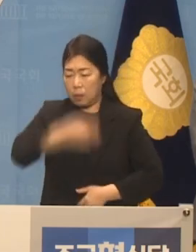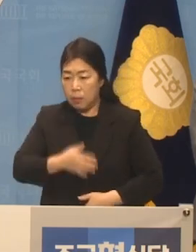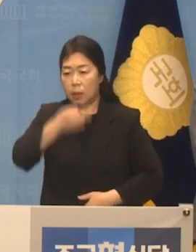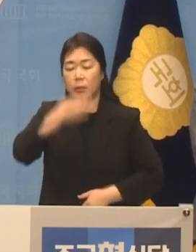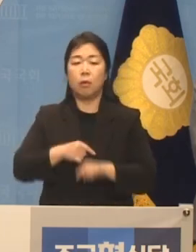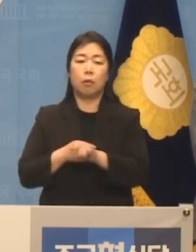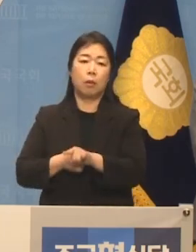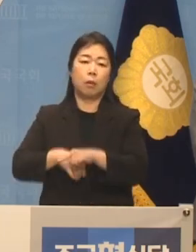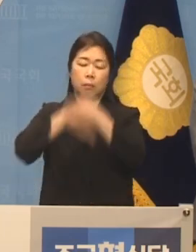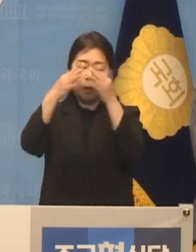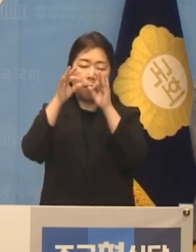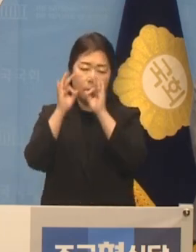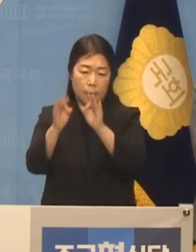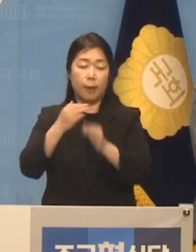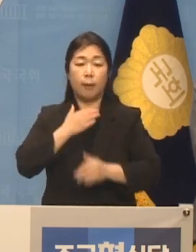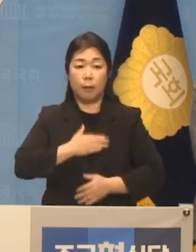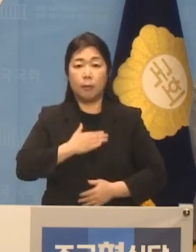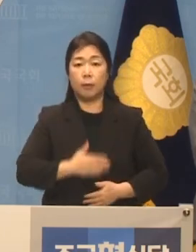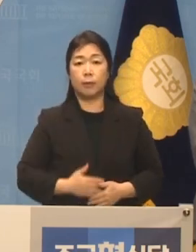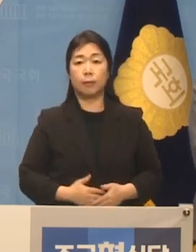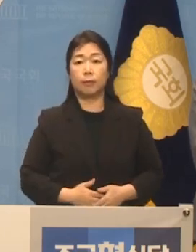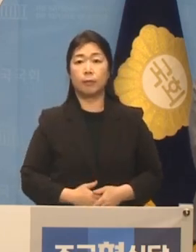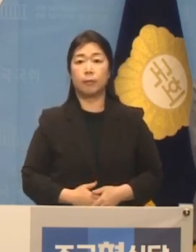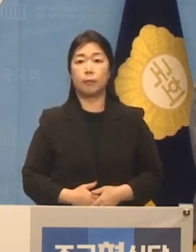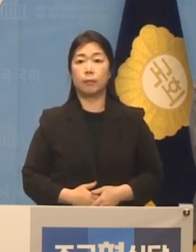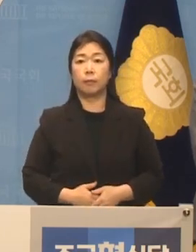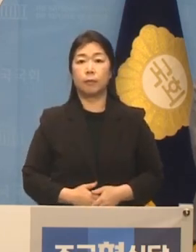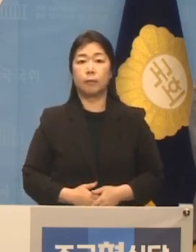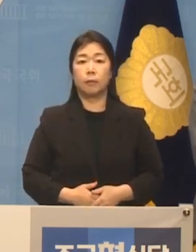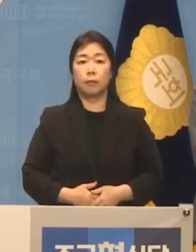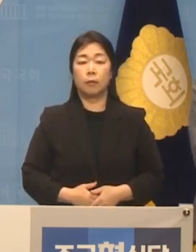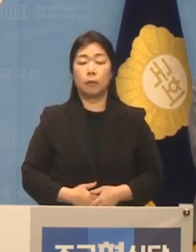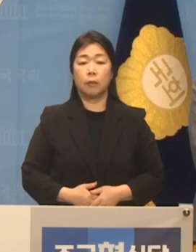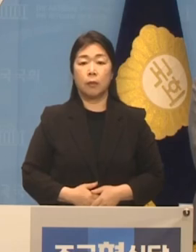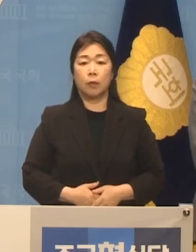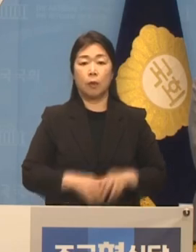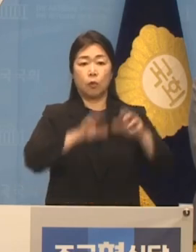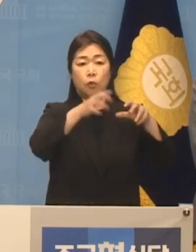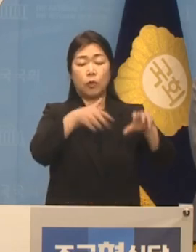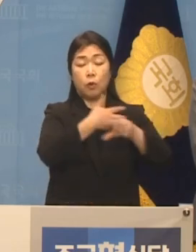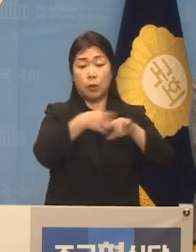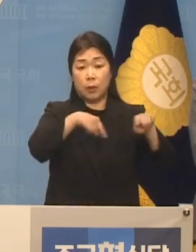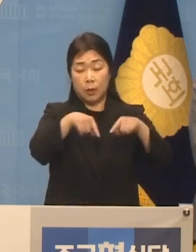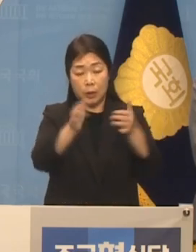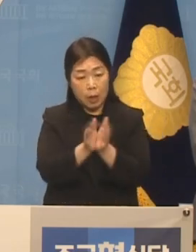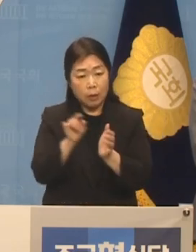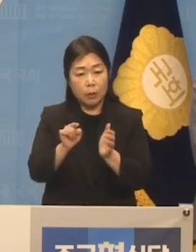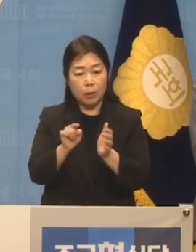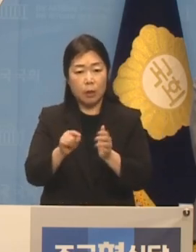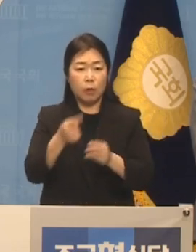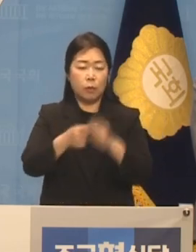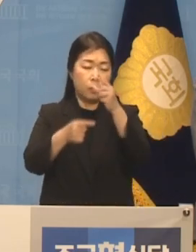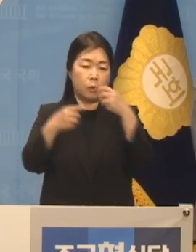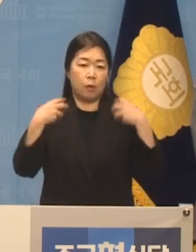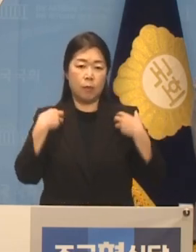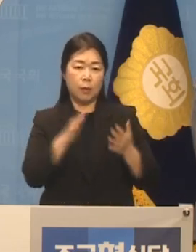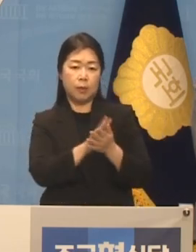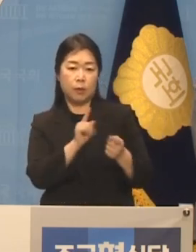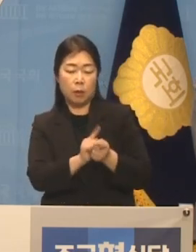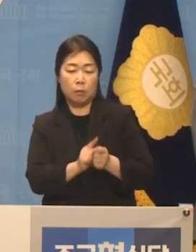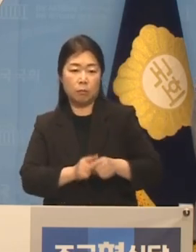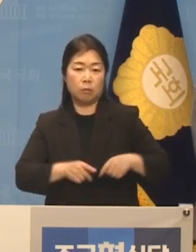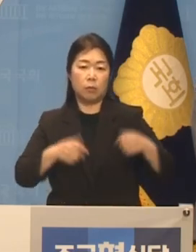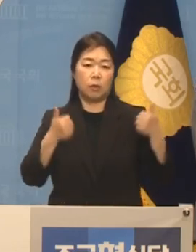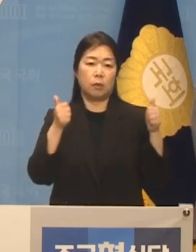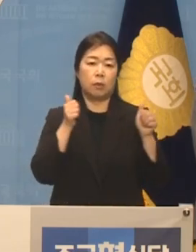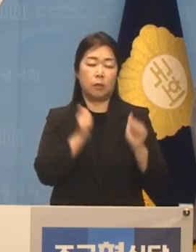것을 우리 모두는 절감하고 있습니다. 그렇지 않아도 조국 혁신당이 이런 윤석열 정권과 정면으로 승부를 걸겠다고